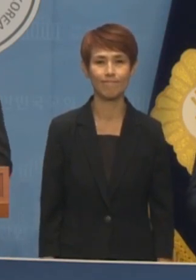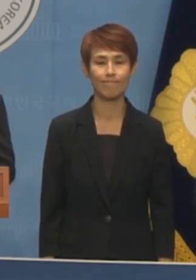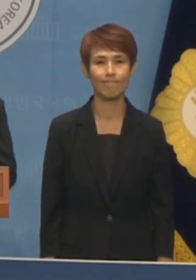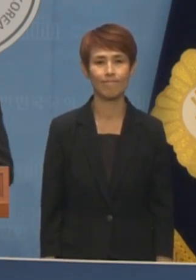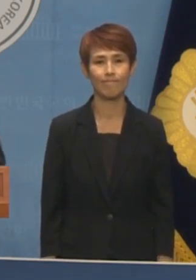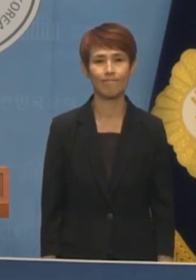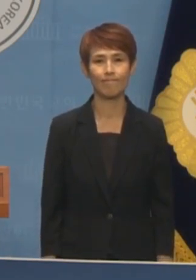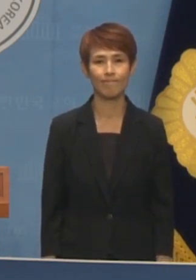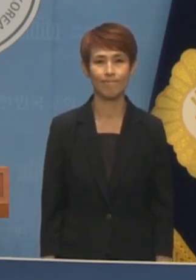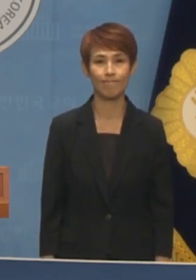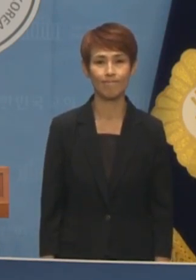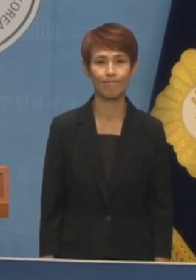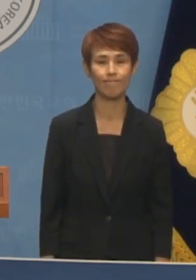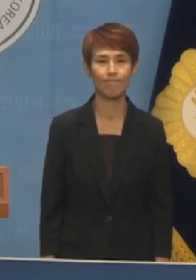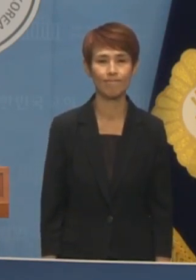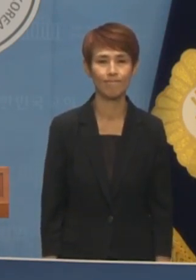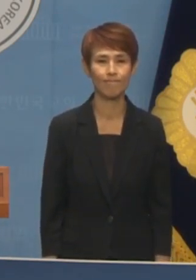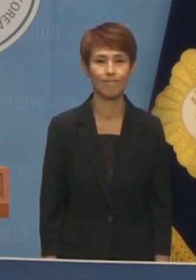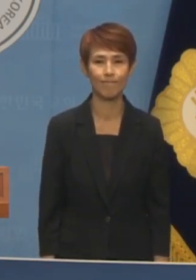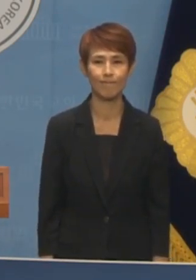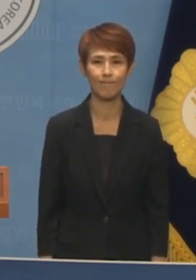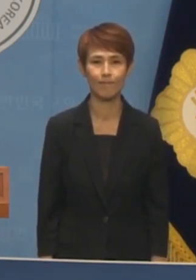하겠습니다.